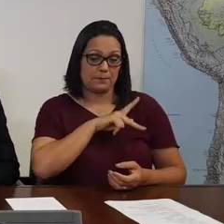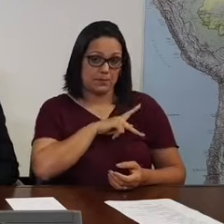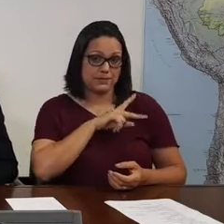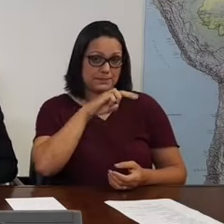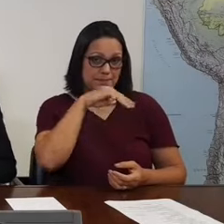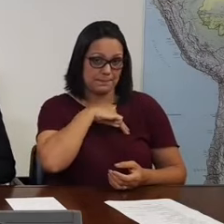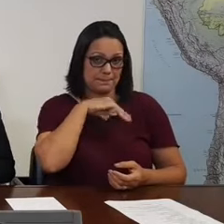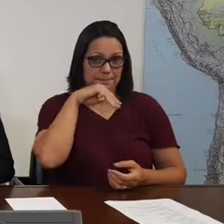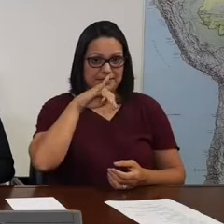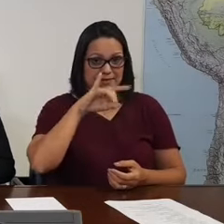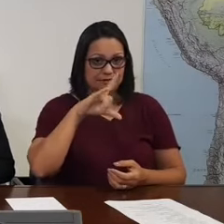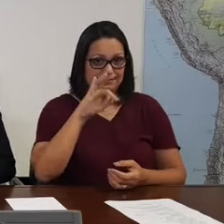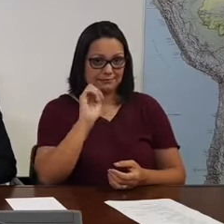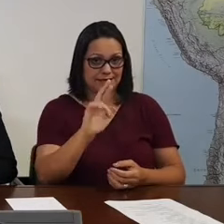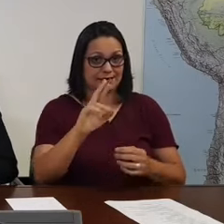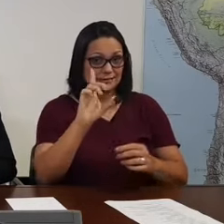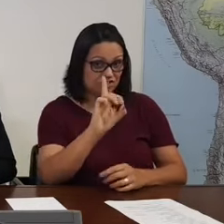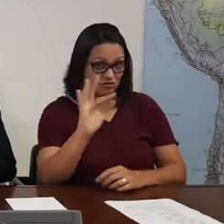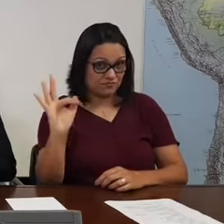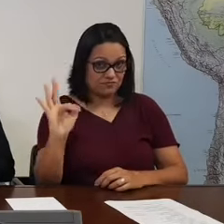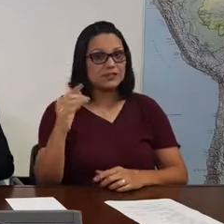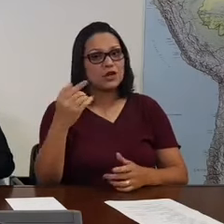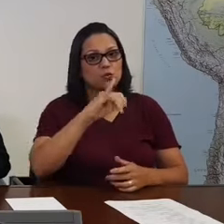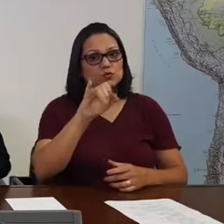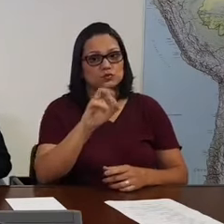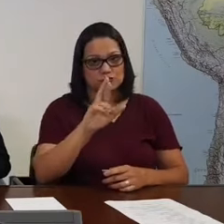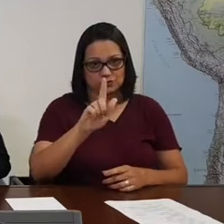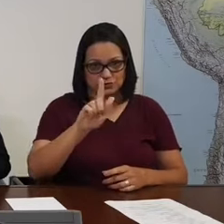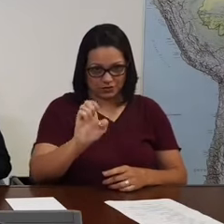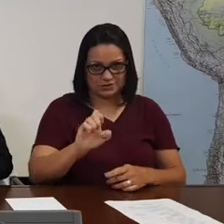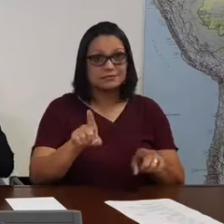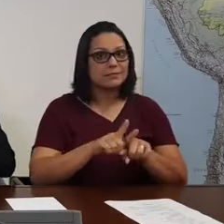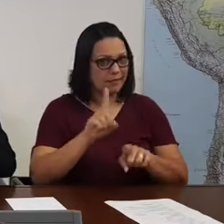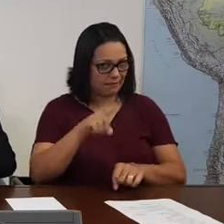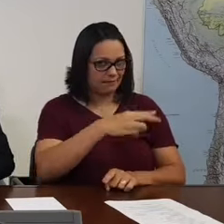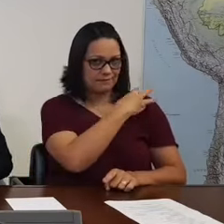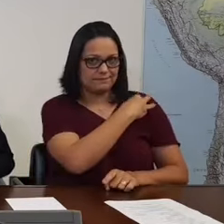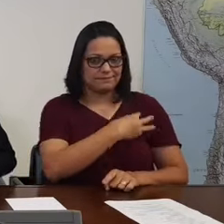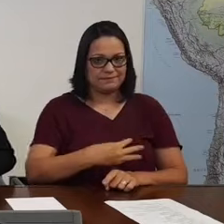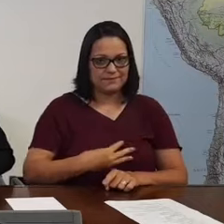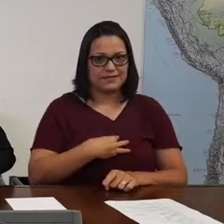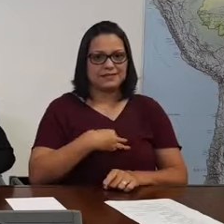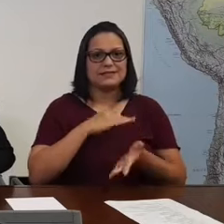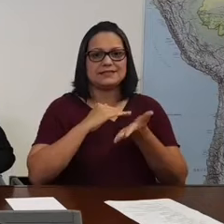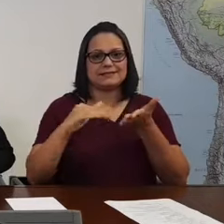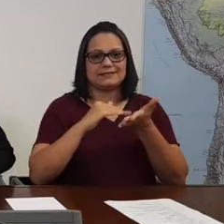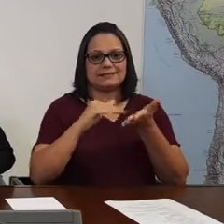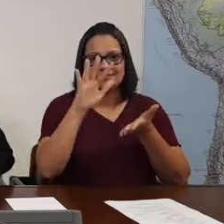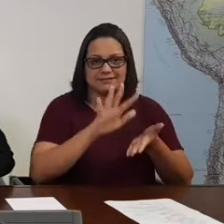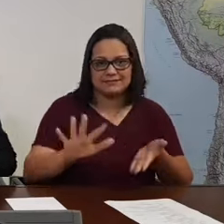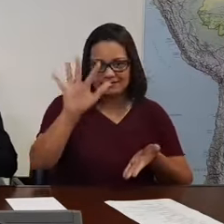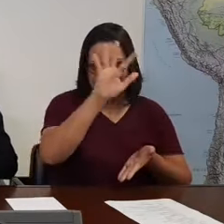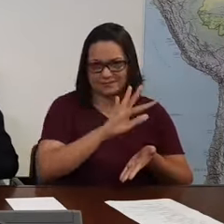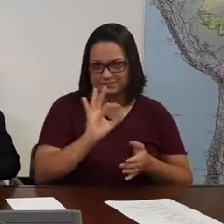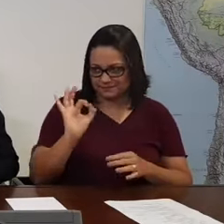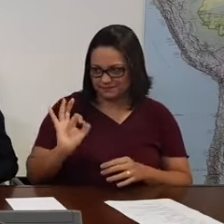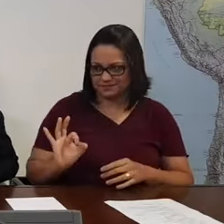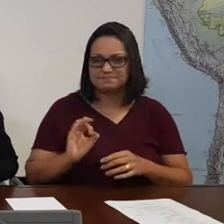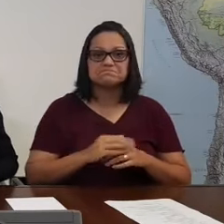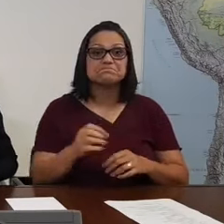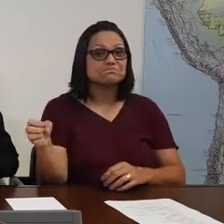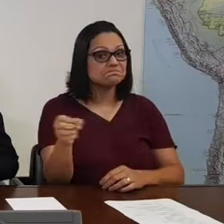Federal, Jorge Francisco, e também ministro da Secretaria-Geral, é isso mesmo?